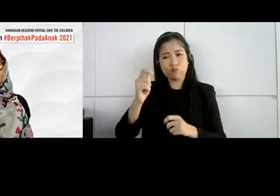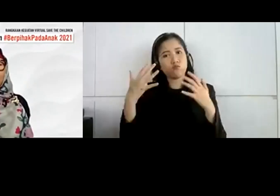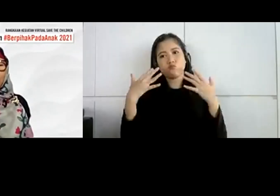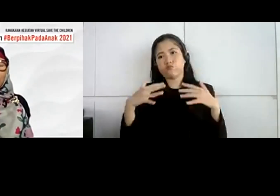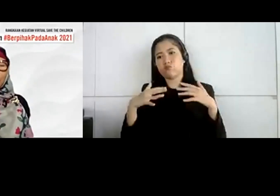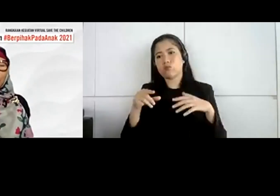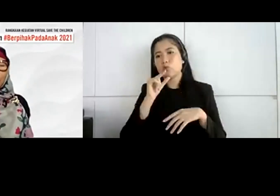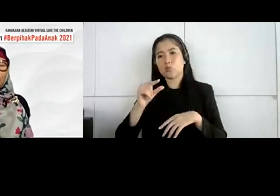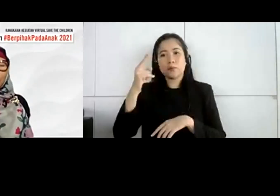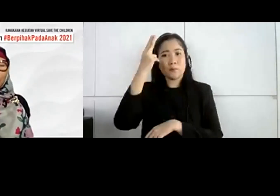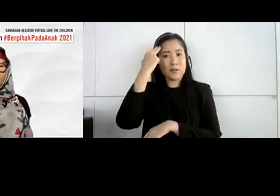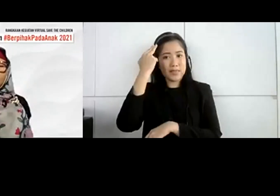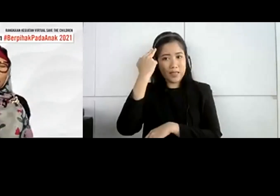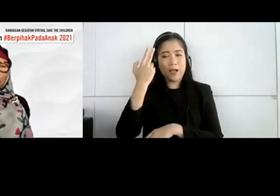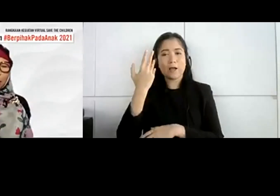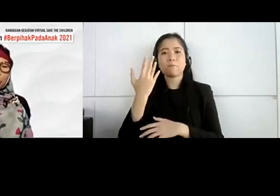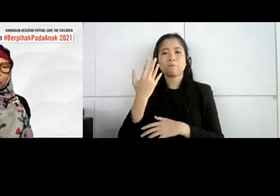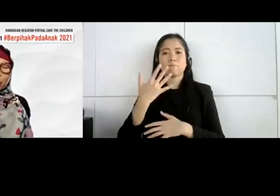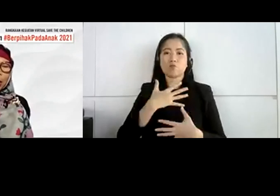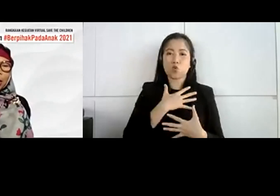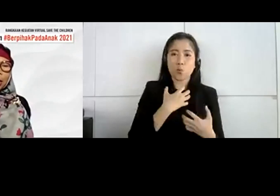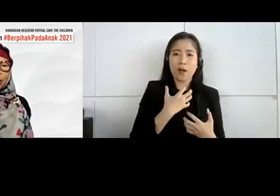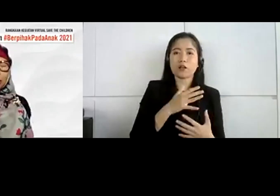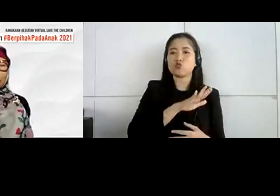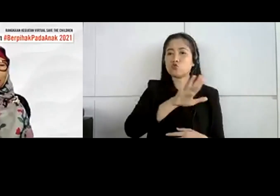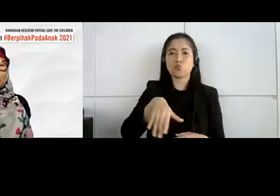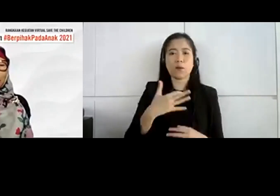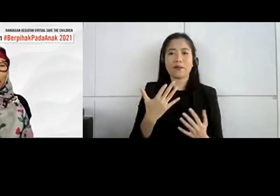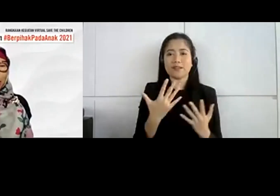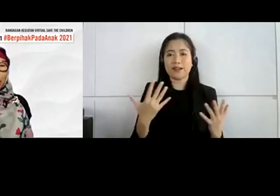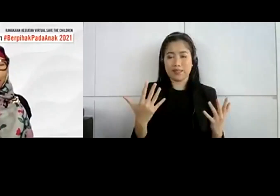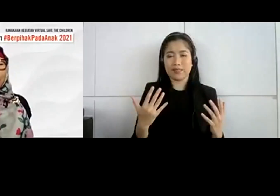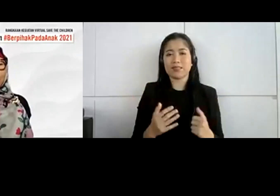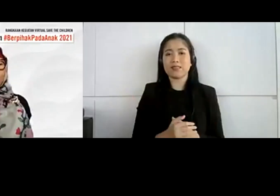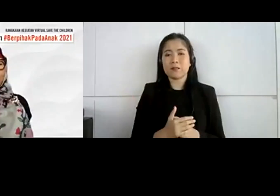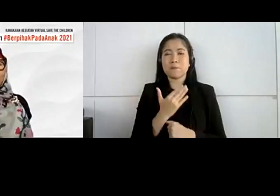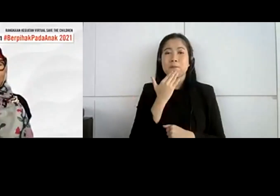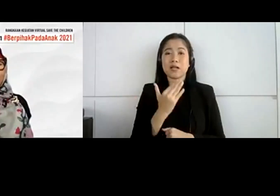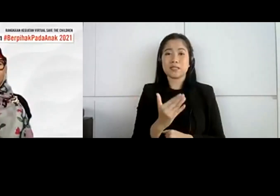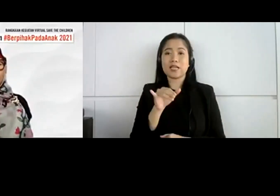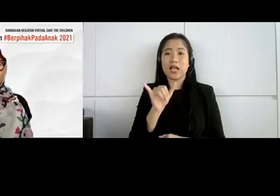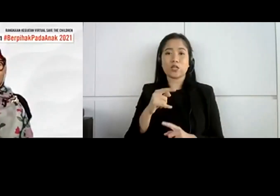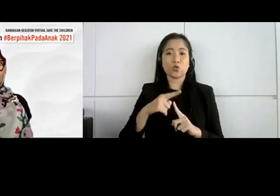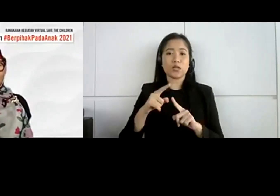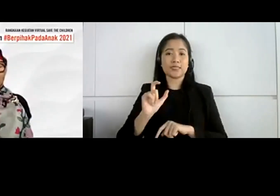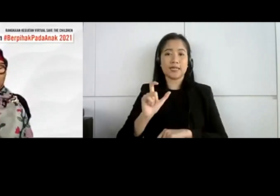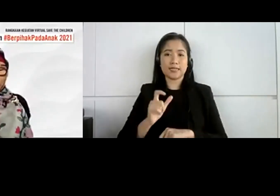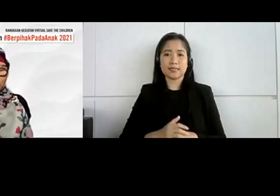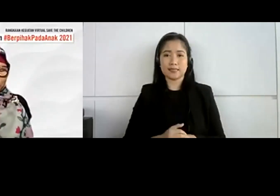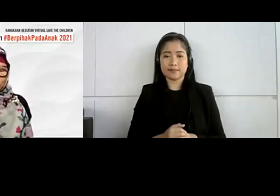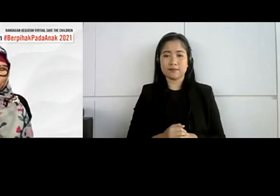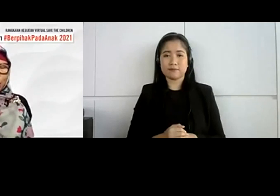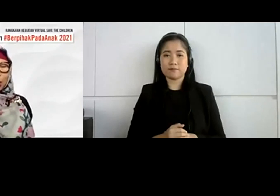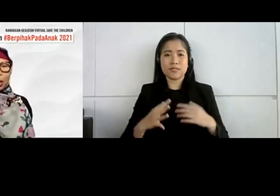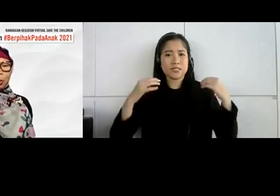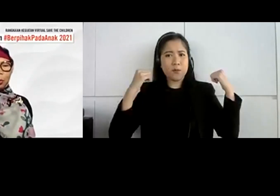untuk pemerintah Kupang beserta seluruh warganya, dan terima kasih pada Yayasan Tunas Cilik. Semangat